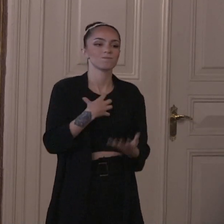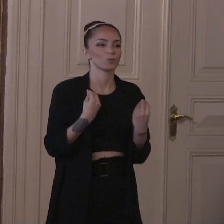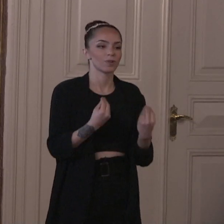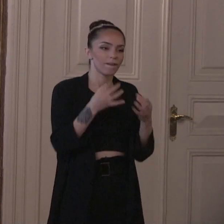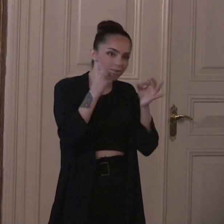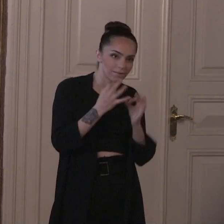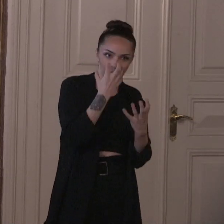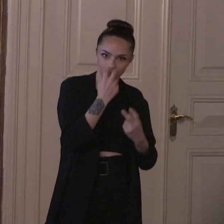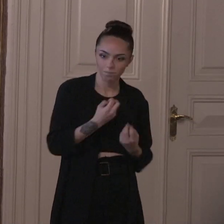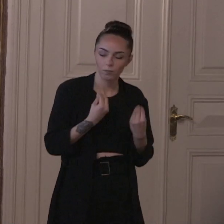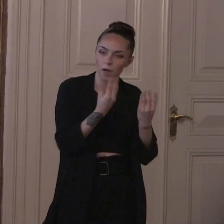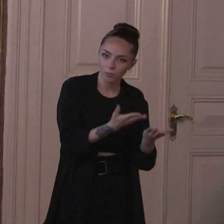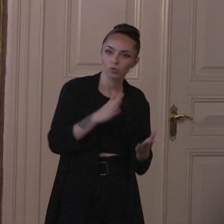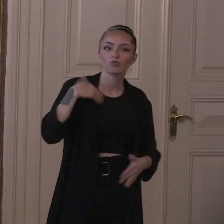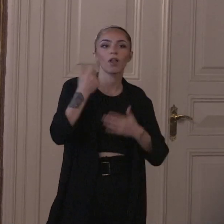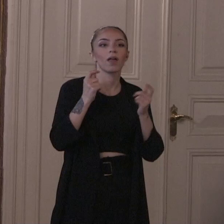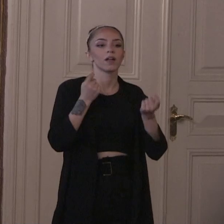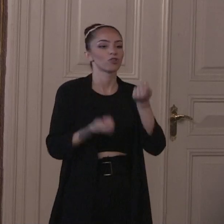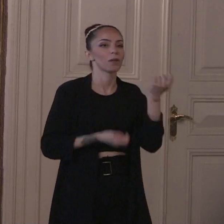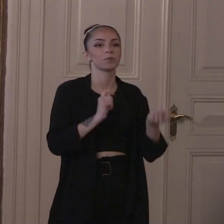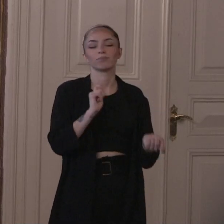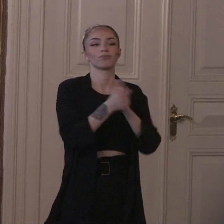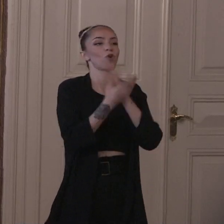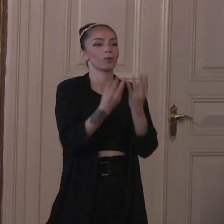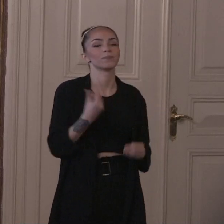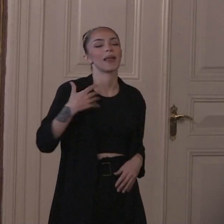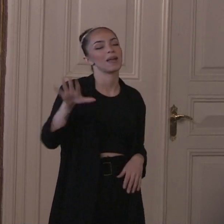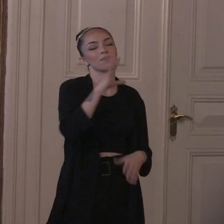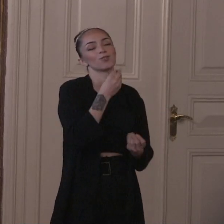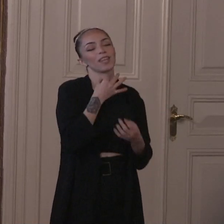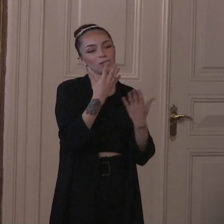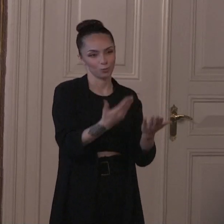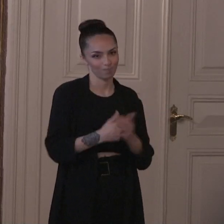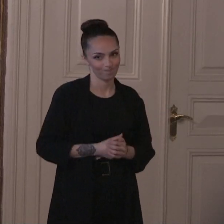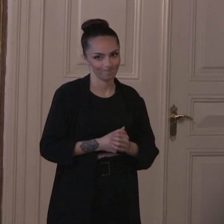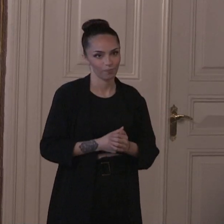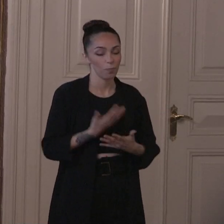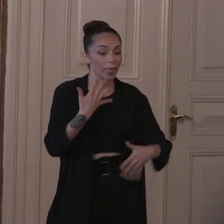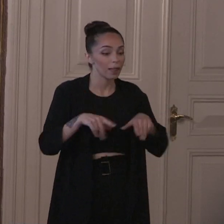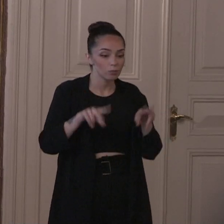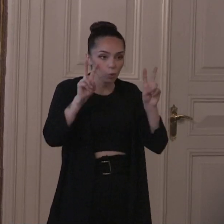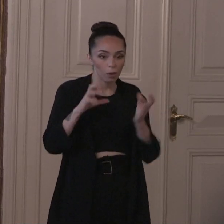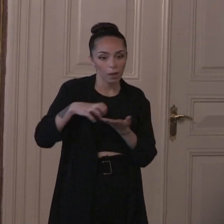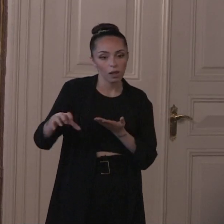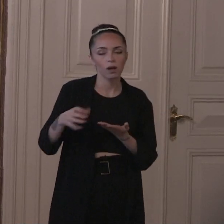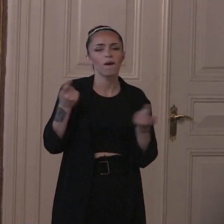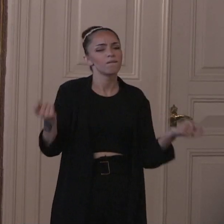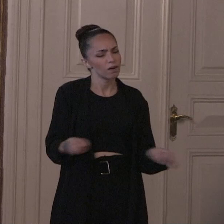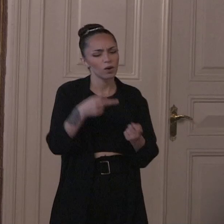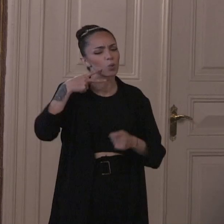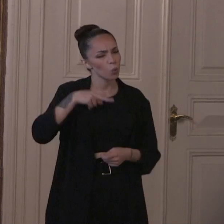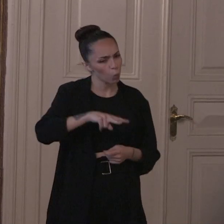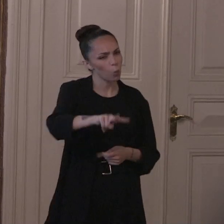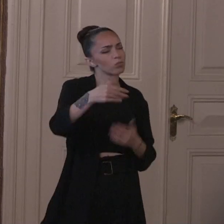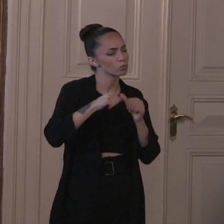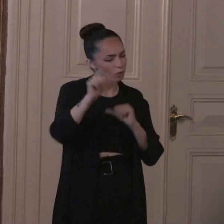benimseyerek eyleme dönüştürmüş olmasını görüyoruz. Hepsine teşekkürlerimi sunuyorum. Engellilik alanında daha gidecek çok yolun olduğunu da